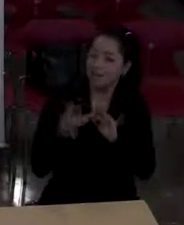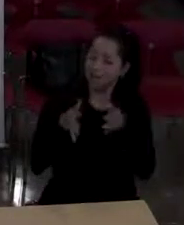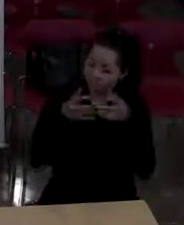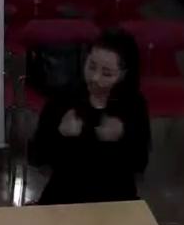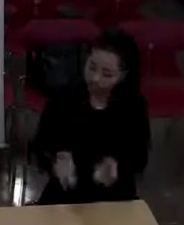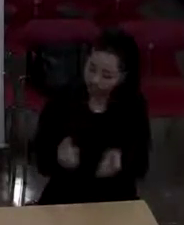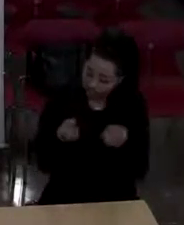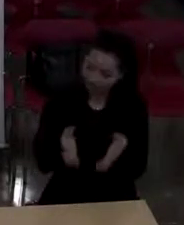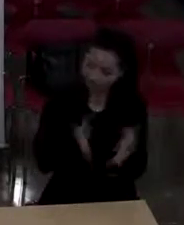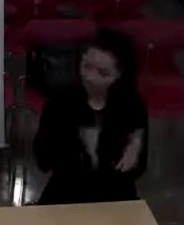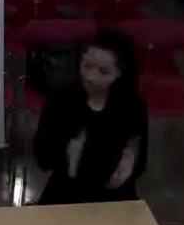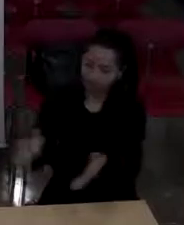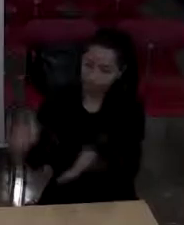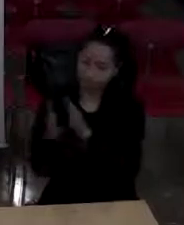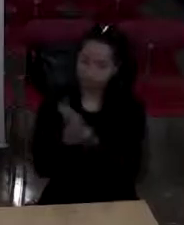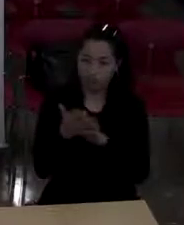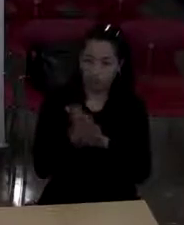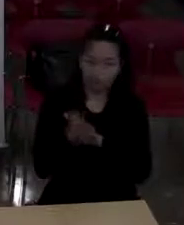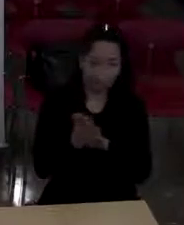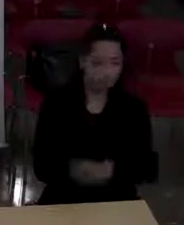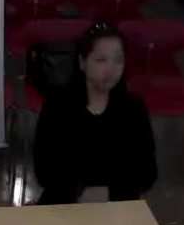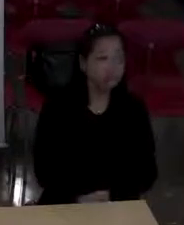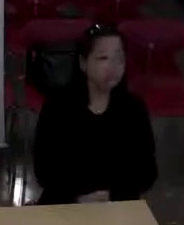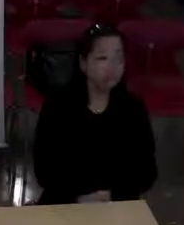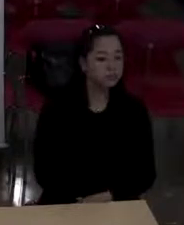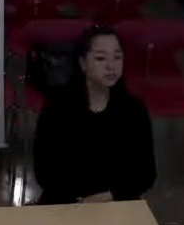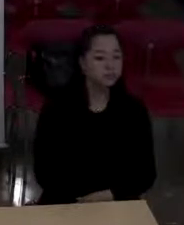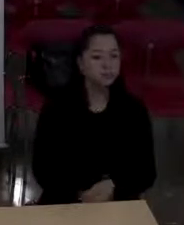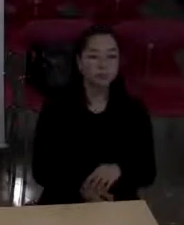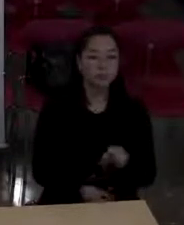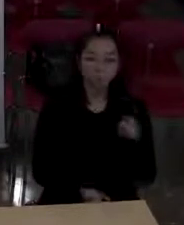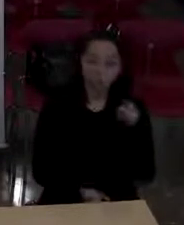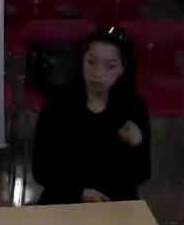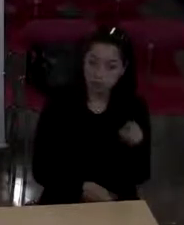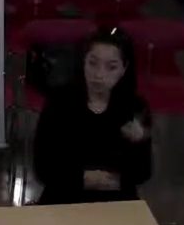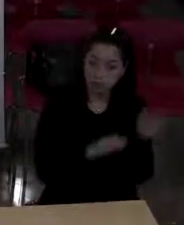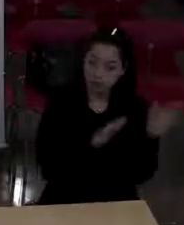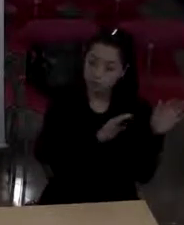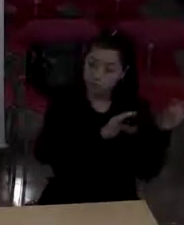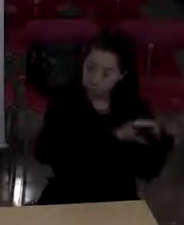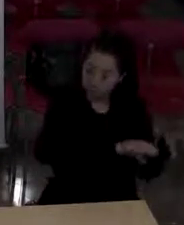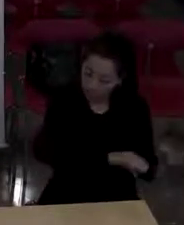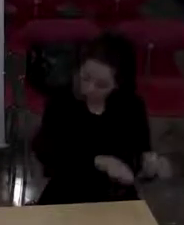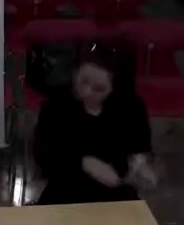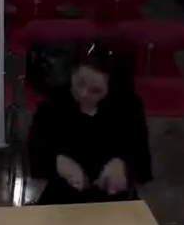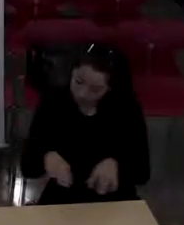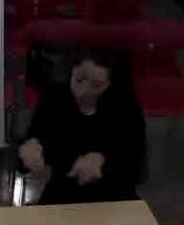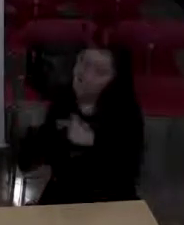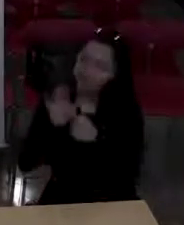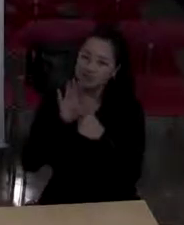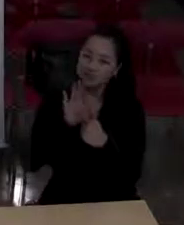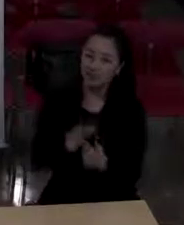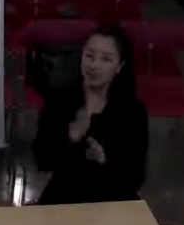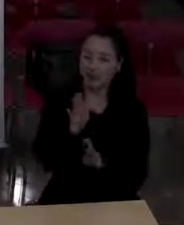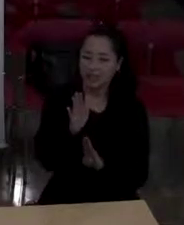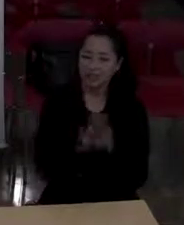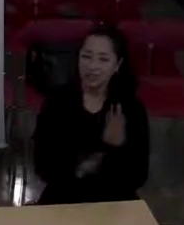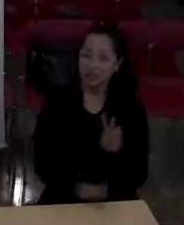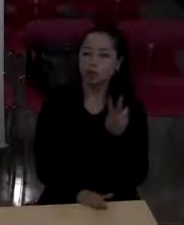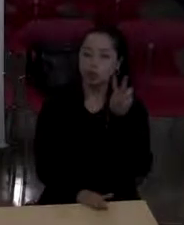Aquí continuando con el desarrollo, pues hasta ahí era más o menos pues el desarrollo hasta los 2 años. En este momento